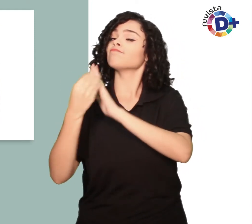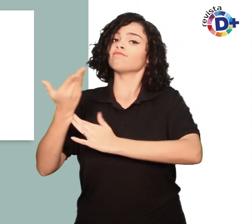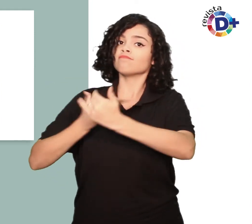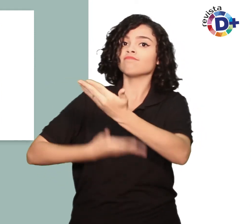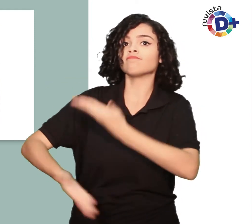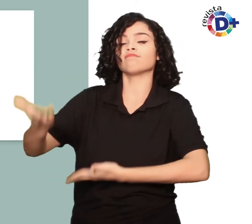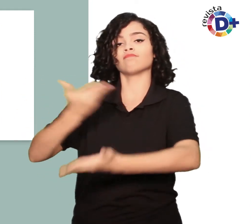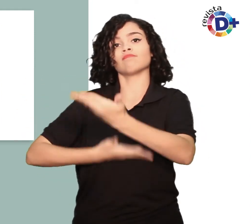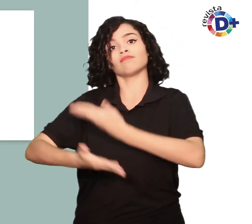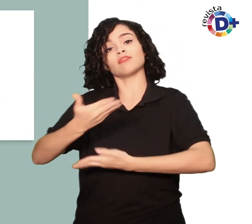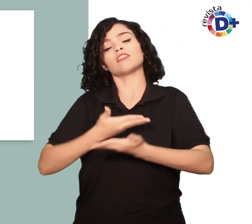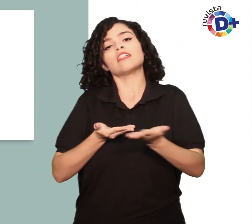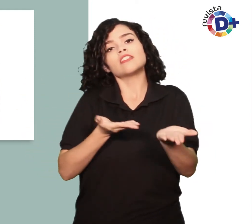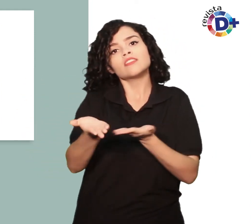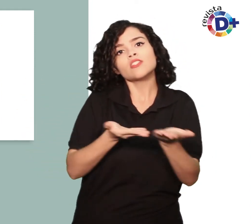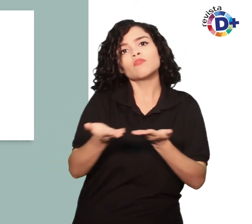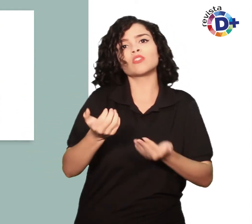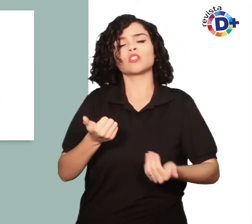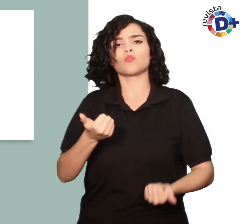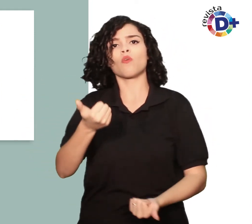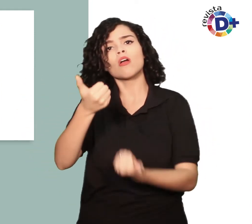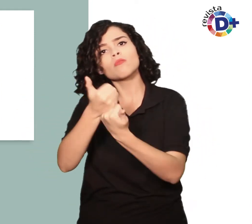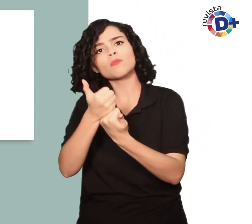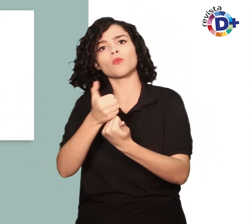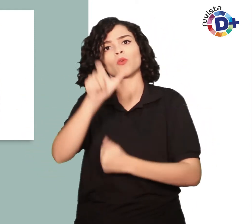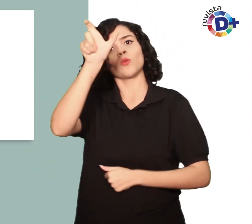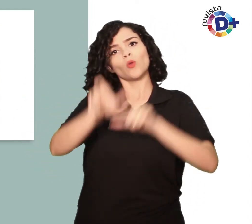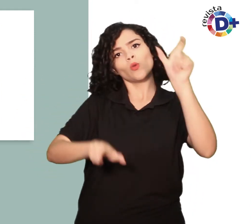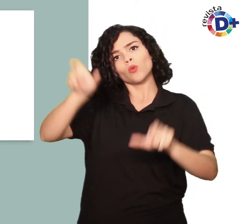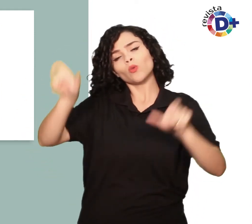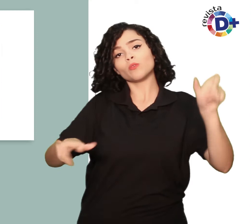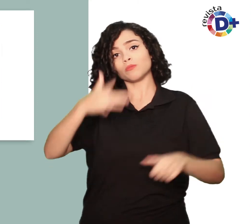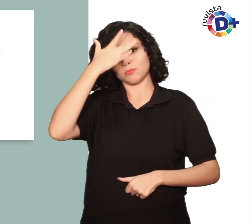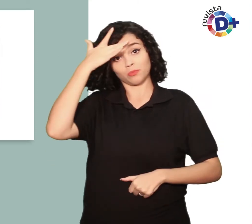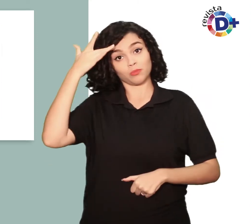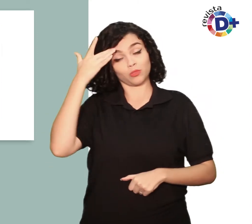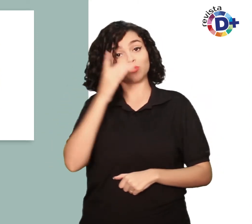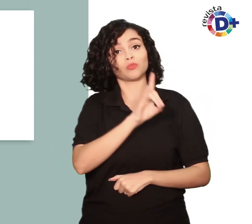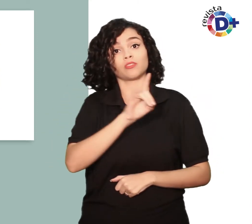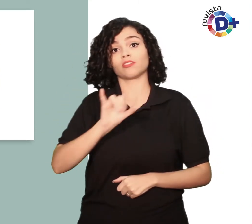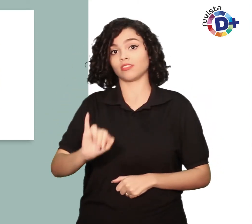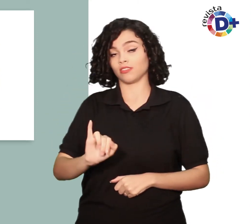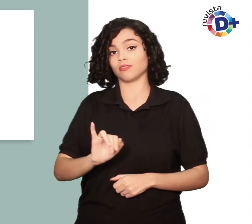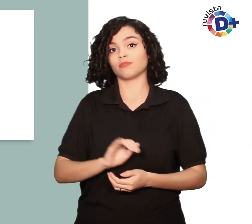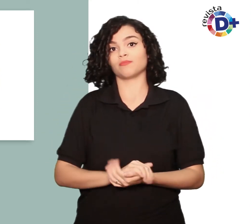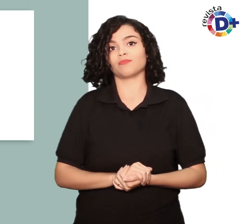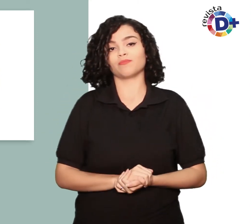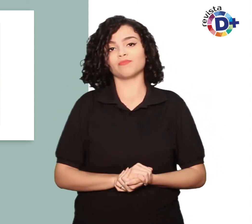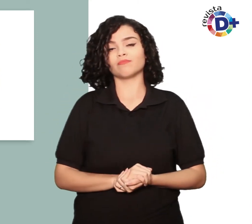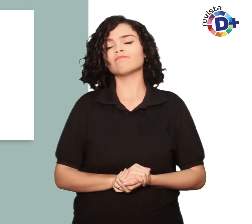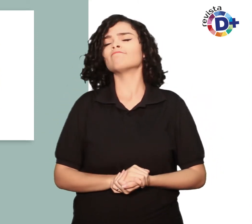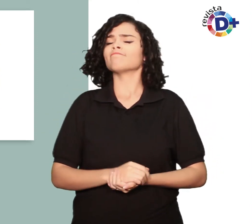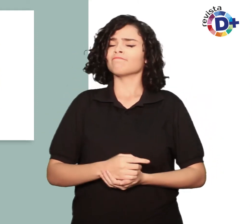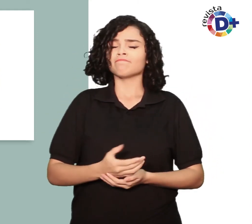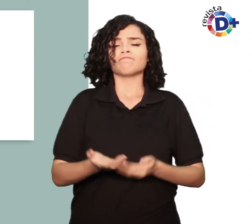de serviços e apoios às pessoas com deficiência intelectual. Estamos muito felizes